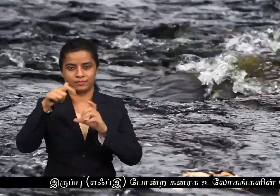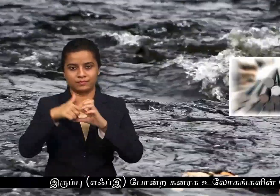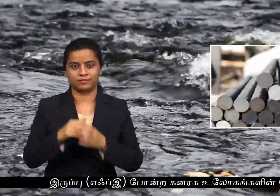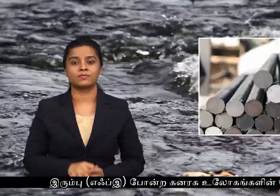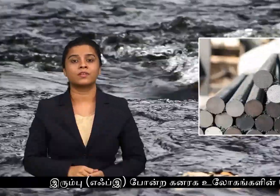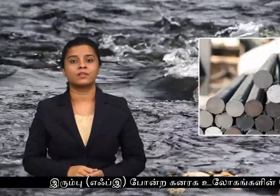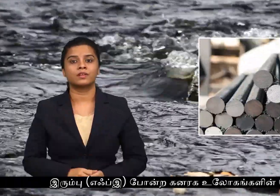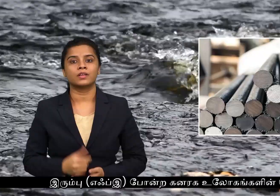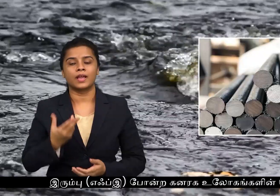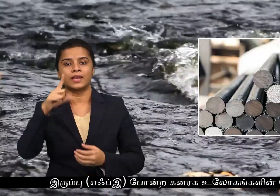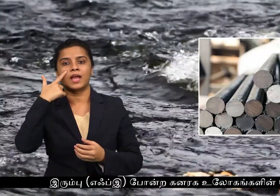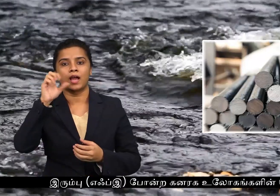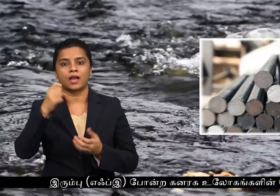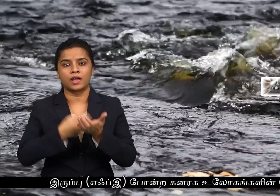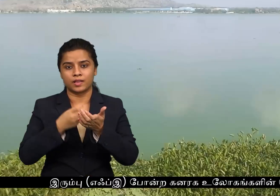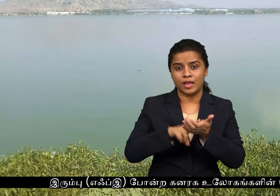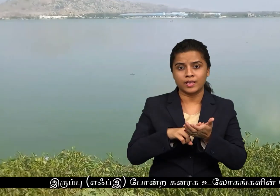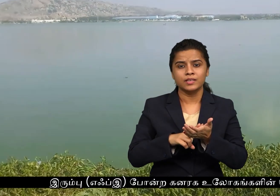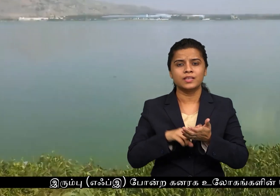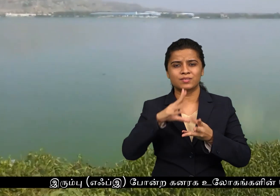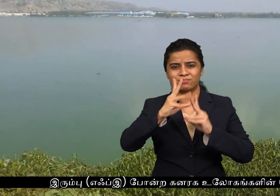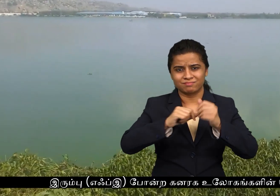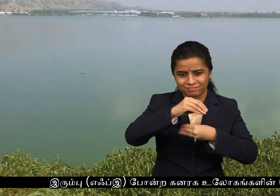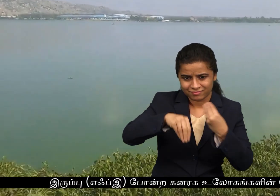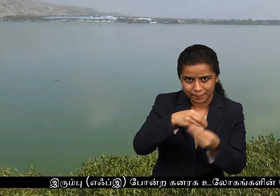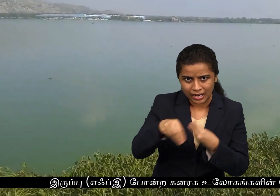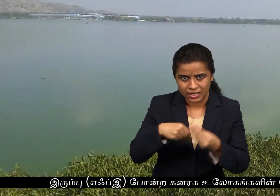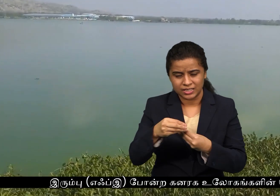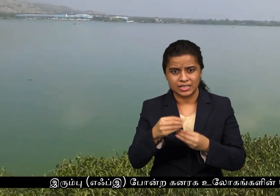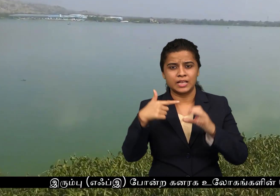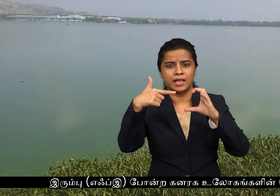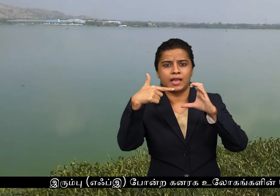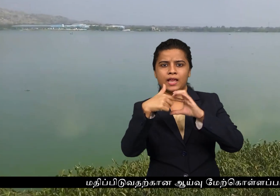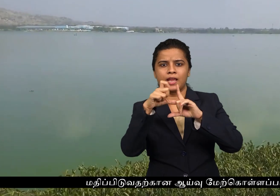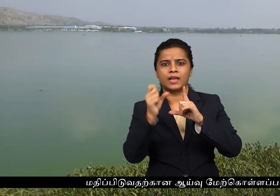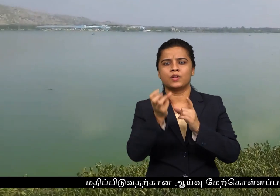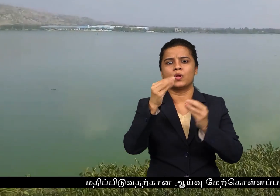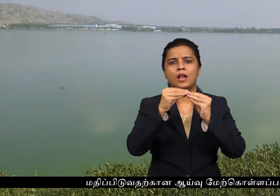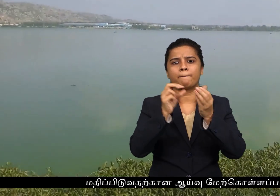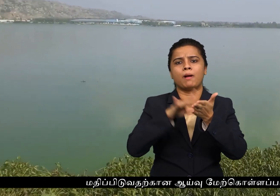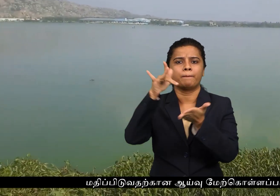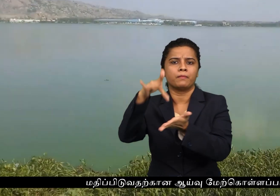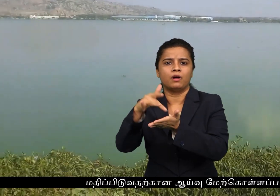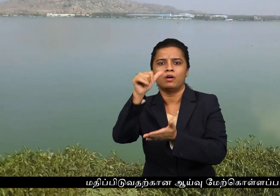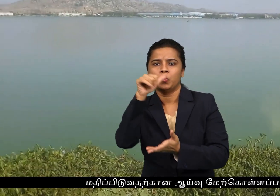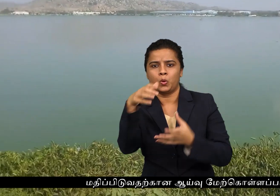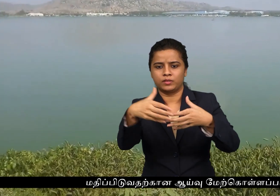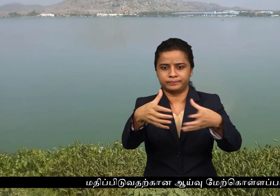இரும்பு அதாவது Fe போன்ற கனரக உலோகங்களின் செறிவூட்டலை மதிப்பிடுவதற்கான ஆய்வு மேற்கொள்ளப்பட்டது.